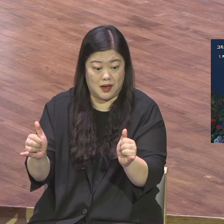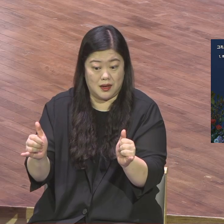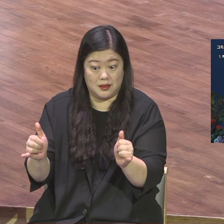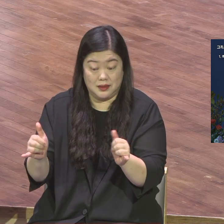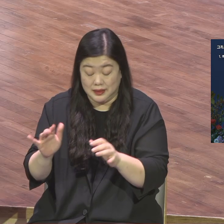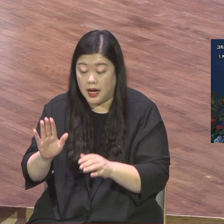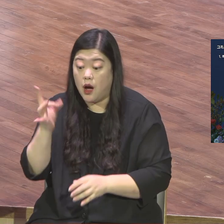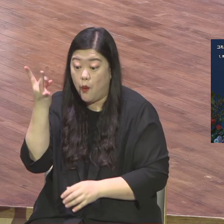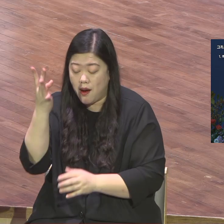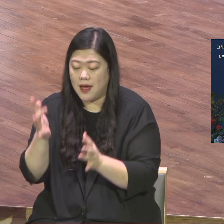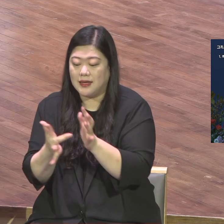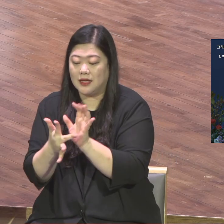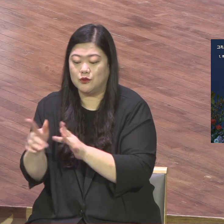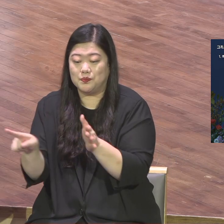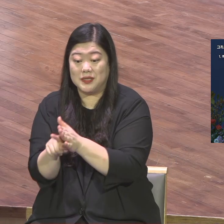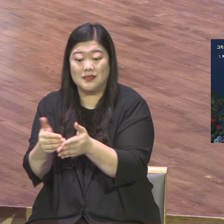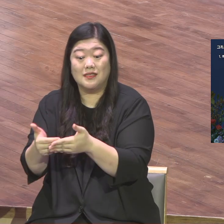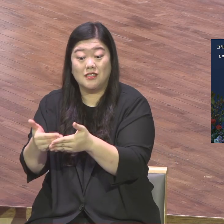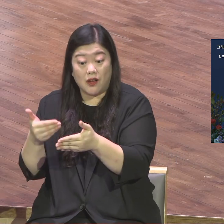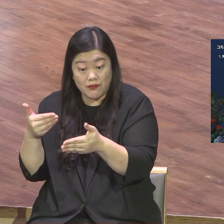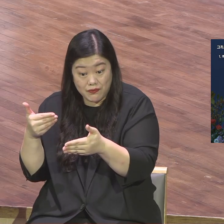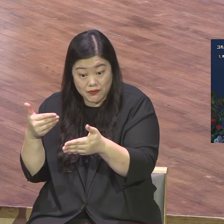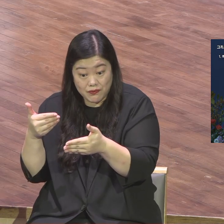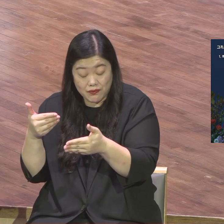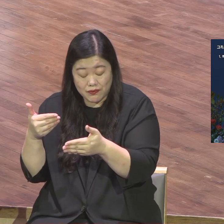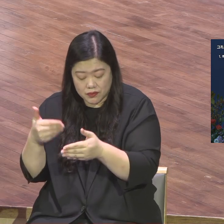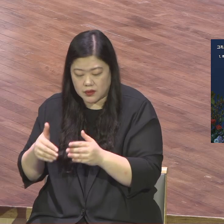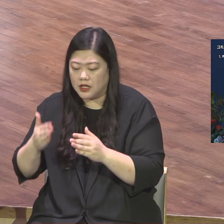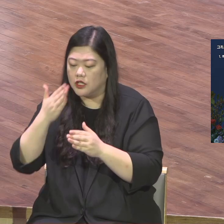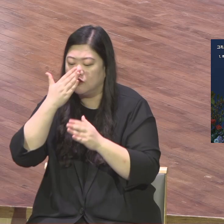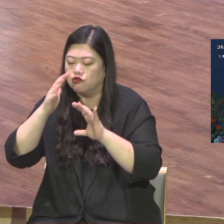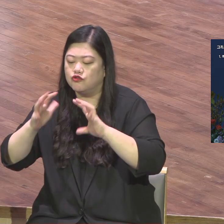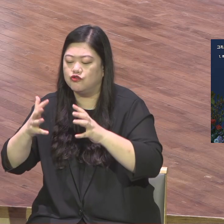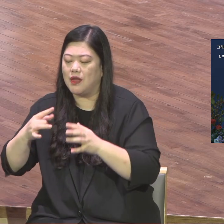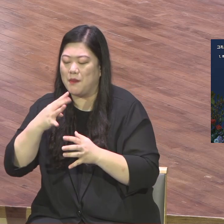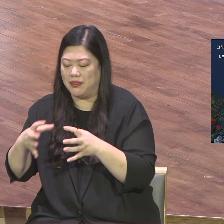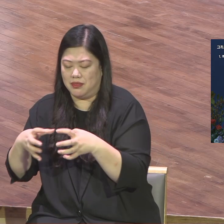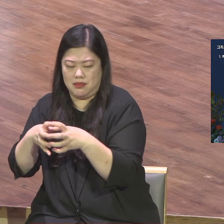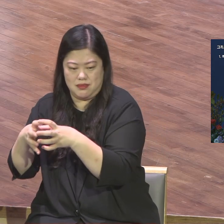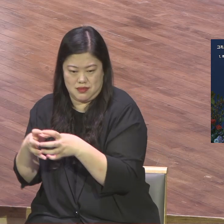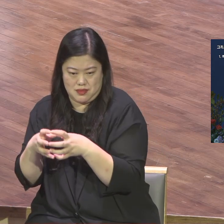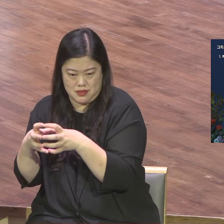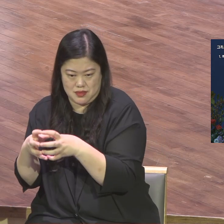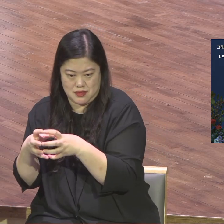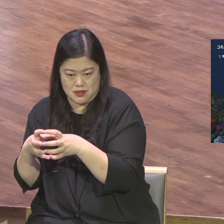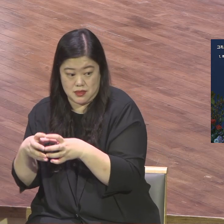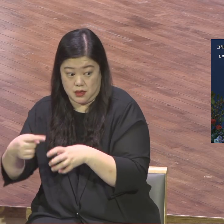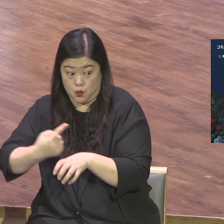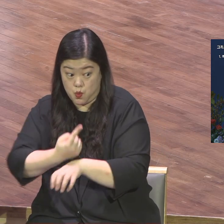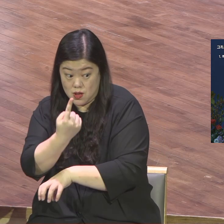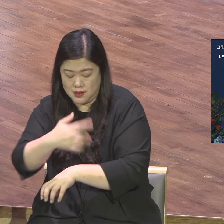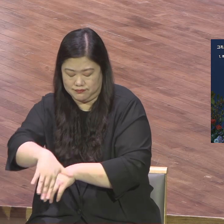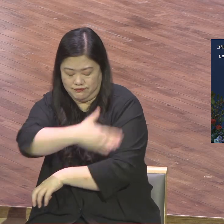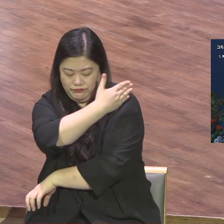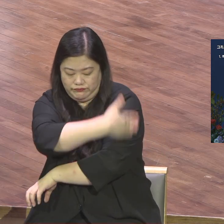시대는 한 명도 구원 못 받았어요. 그런데 이제 신약이 와서 이제는 하나님의